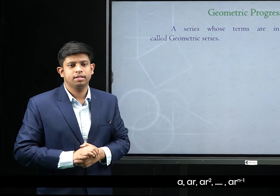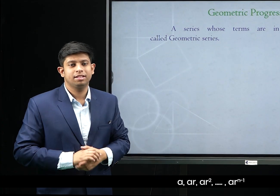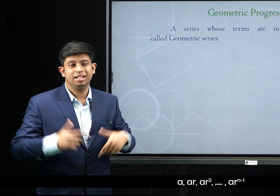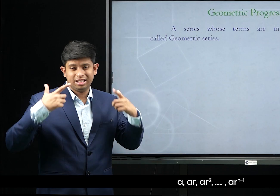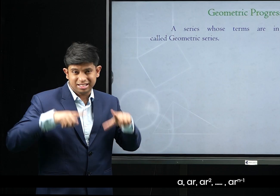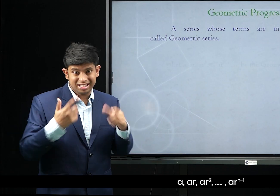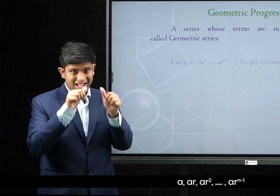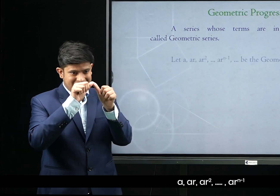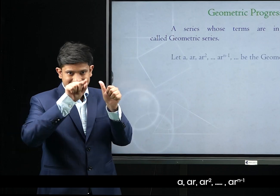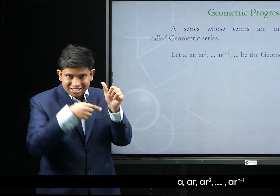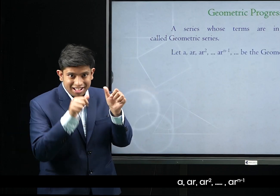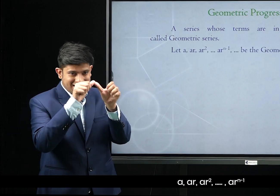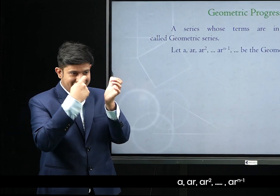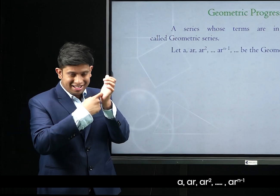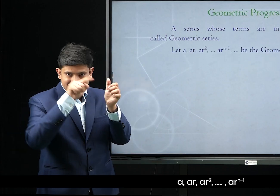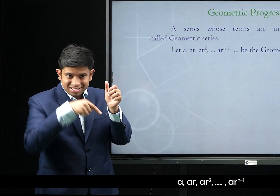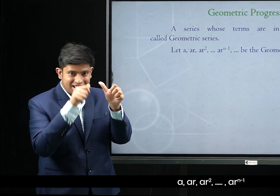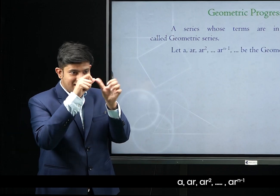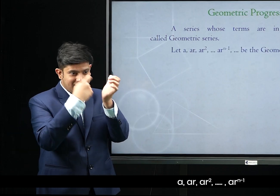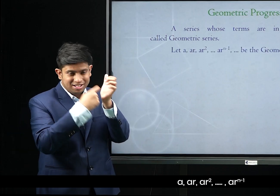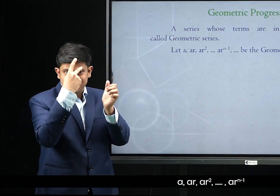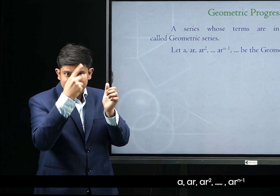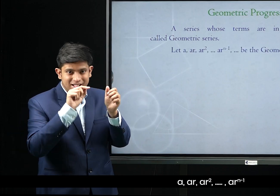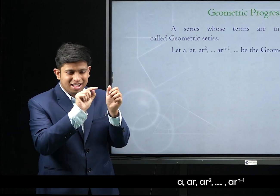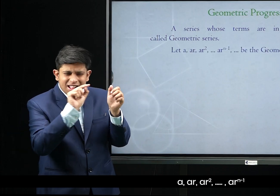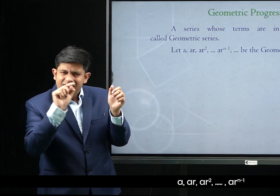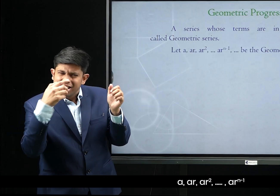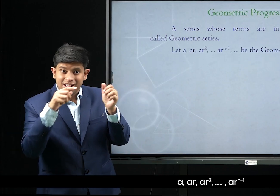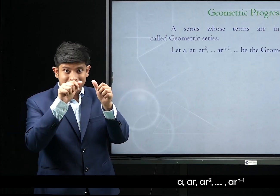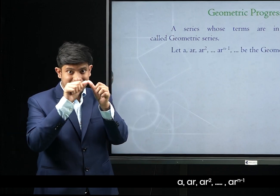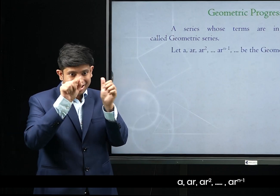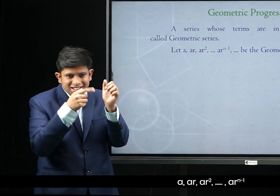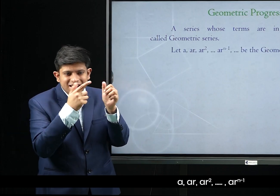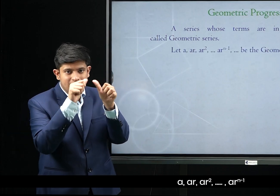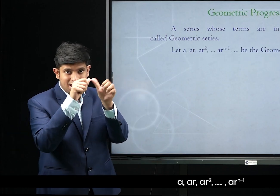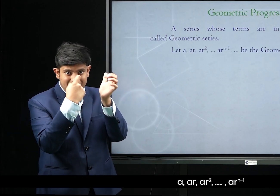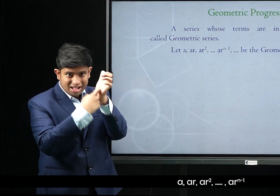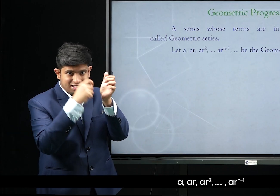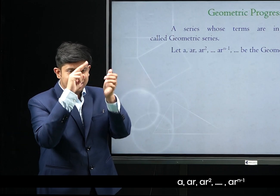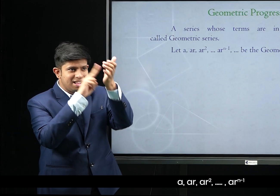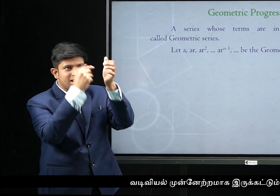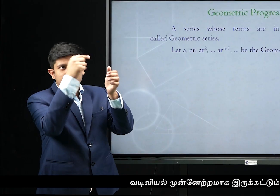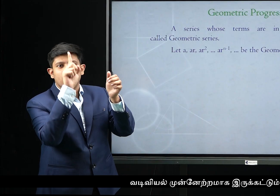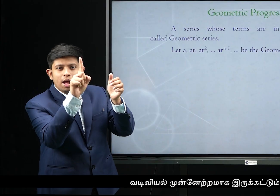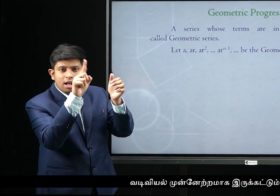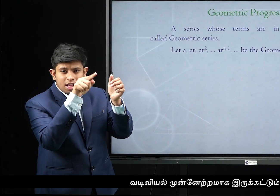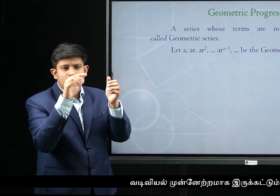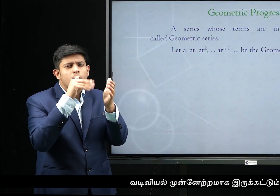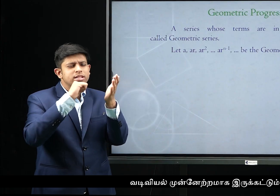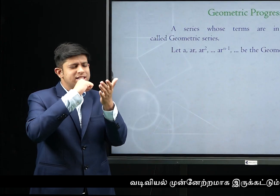ஏ ஏஆர் ஏஆர் மேலிலக்கு 2 ஏஆர் மேலிலக்கு n கழித்தல் 1 வடிவியல்